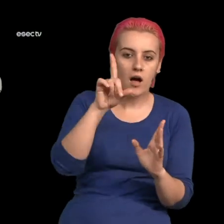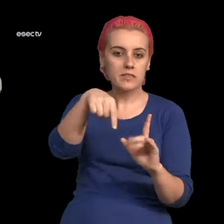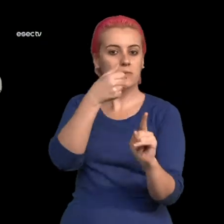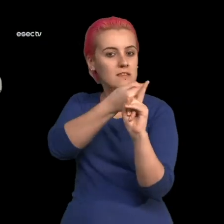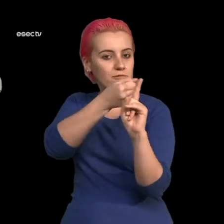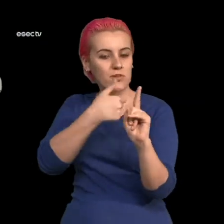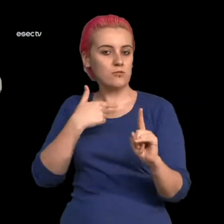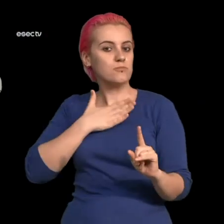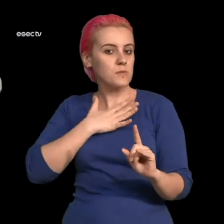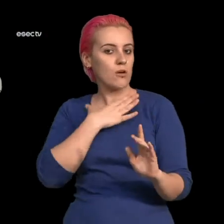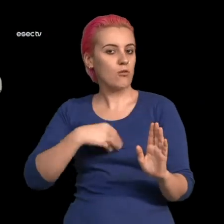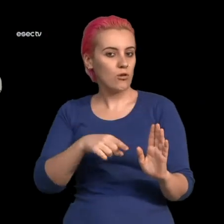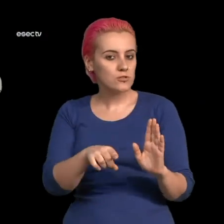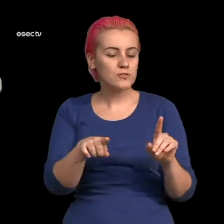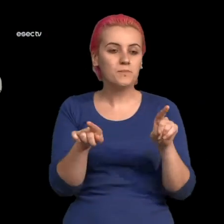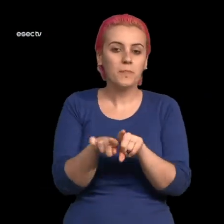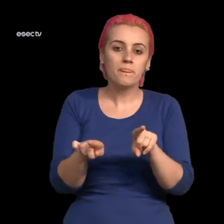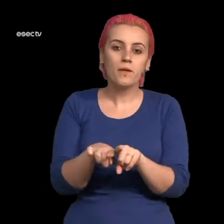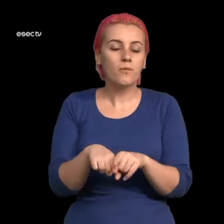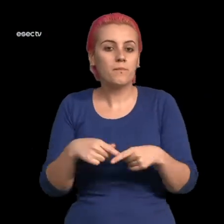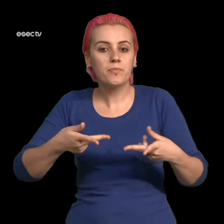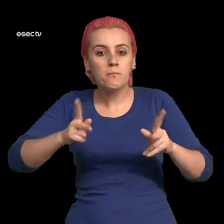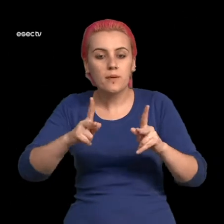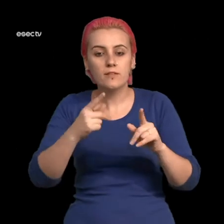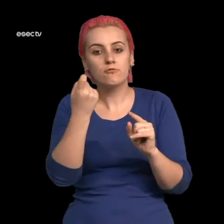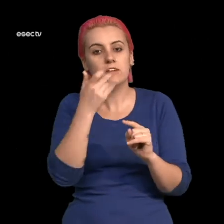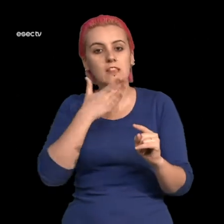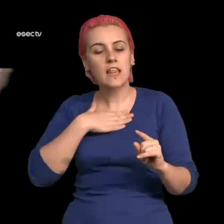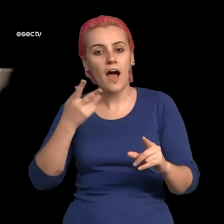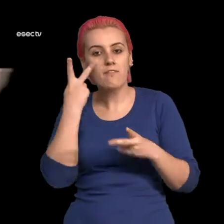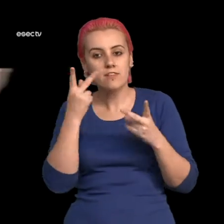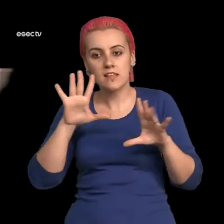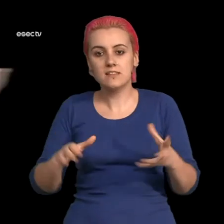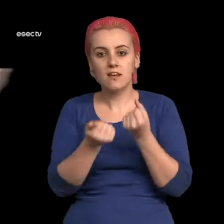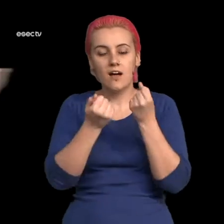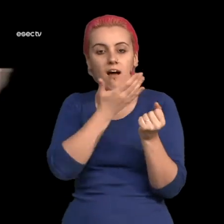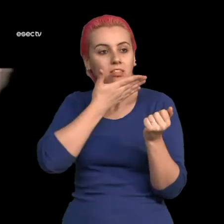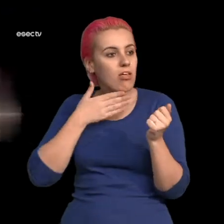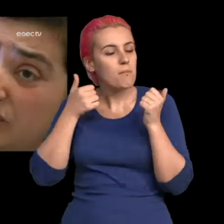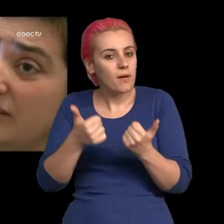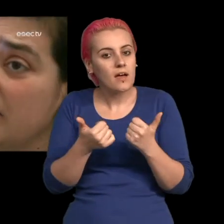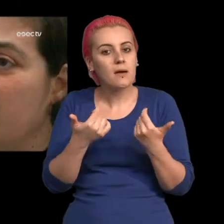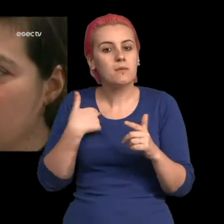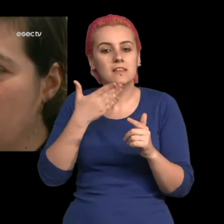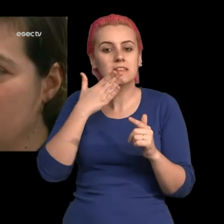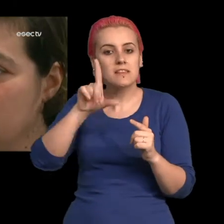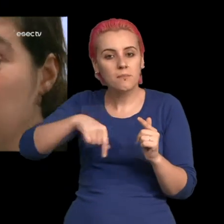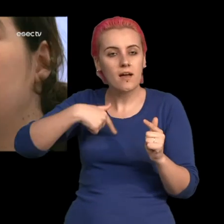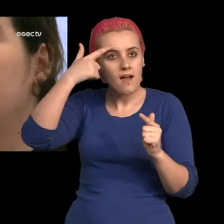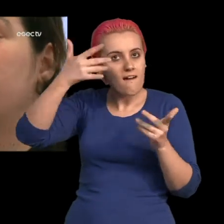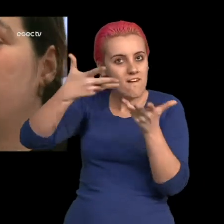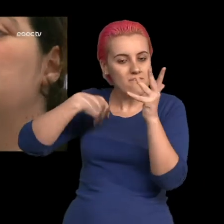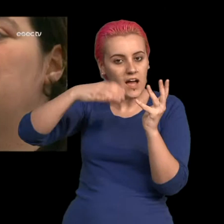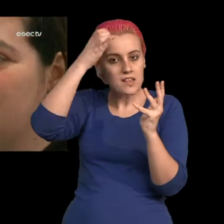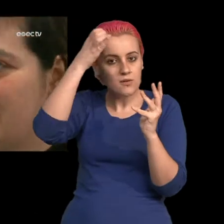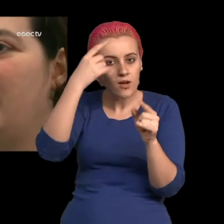é? É um género de mecanismo um bocadinho de subsistência, que não é só funcional, não é? Mas subsistência intelectual. Eu